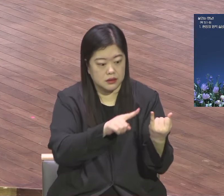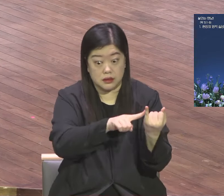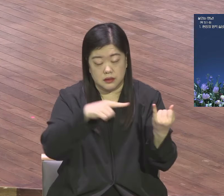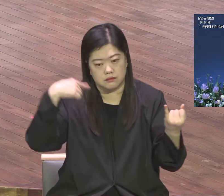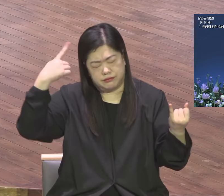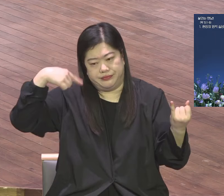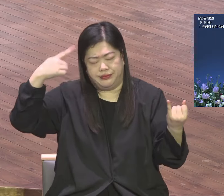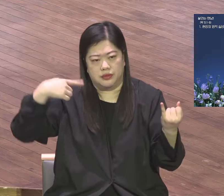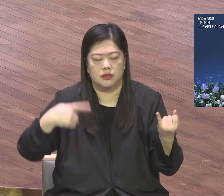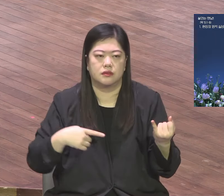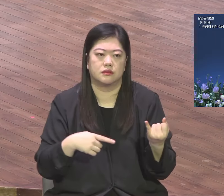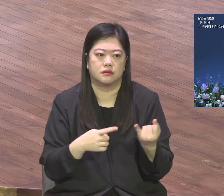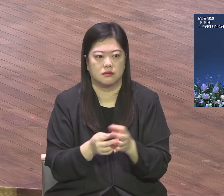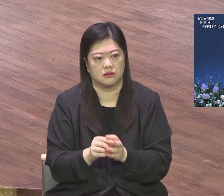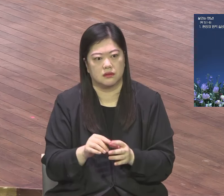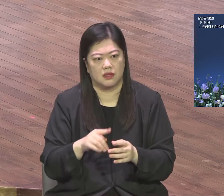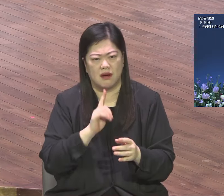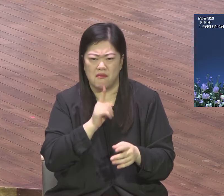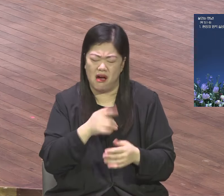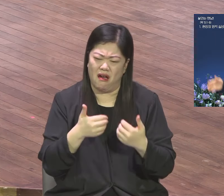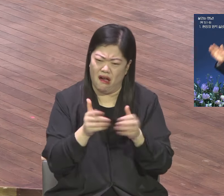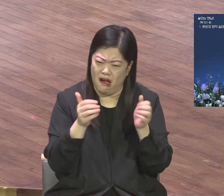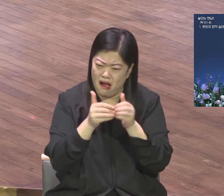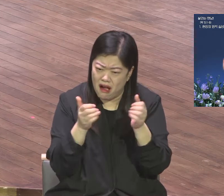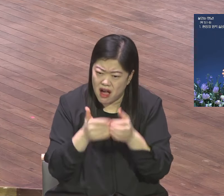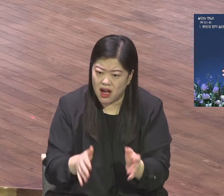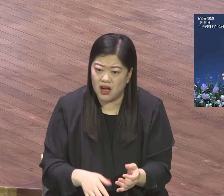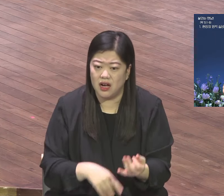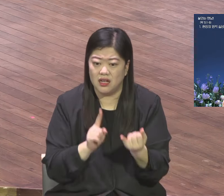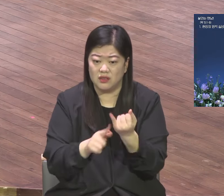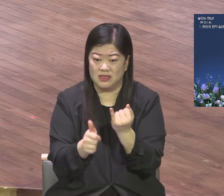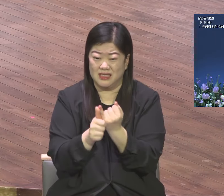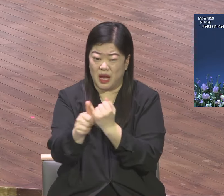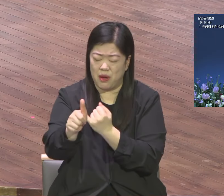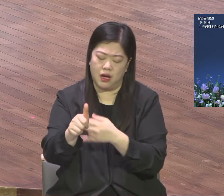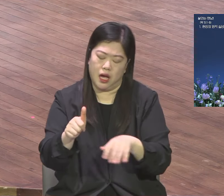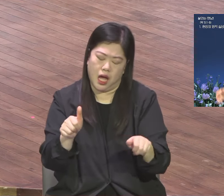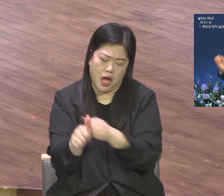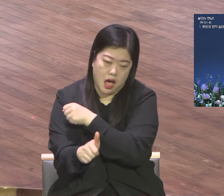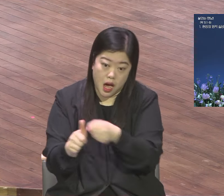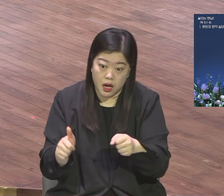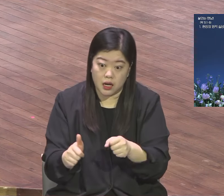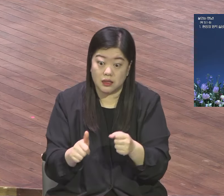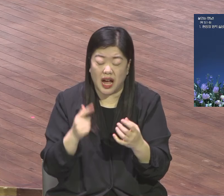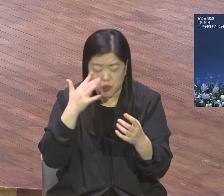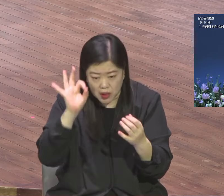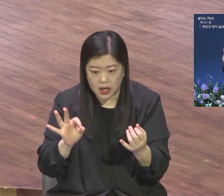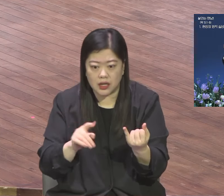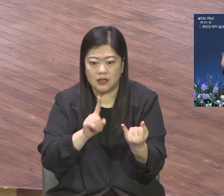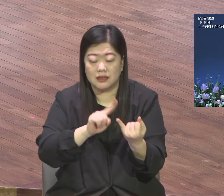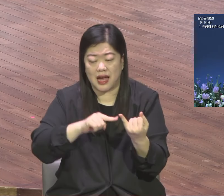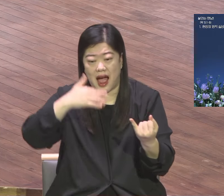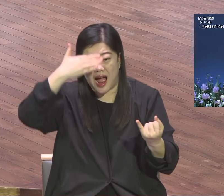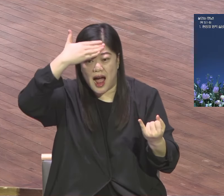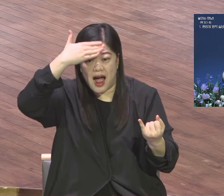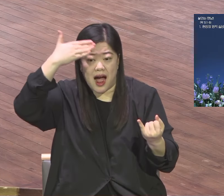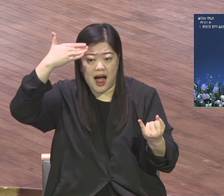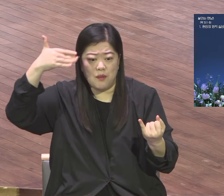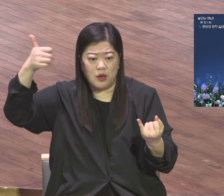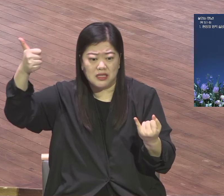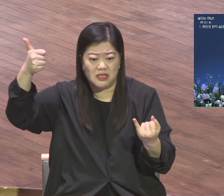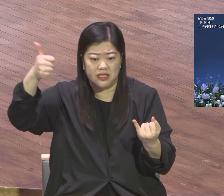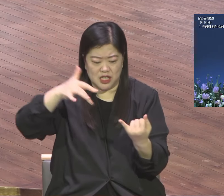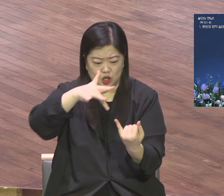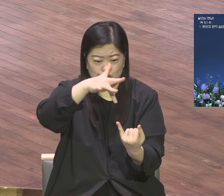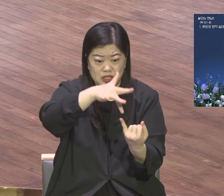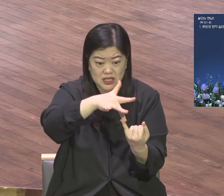들려가지고 난리가 났어요. 뭐 남편도 뭐고 필요 없어요. 알고 보니까 할아버지 귀신 들어와서 남편 야 이놈아 일로 와. 아 그